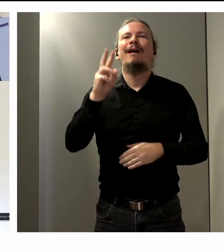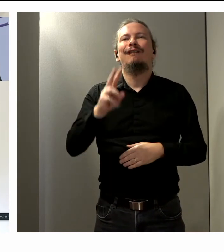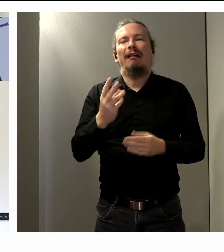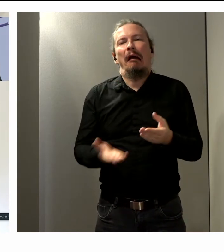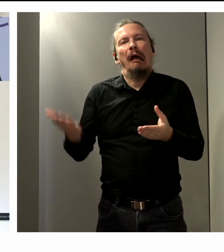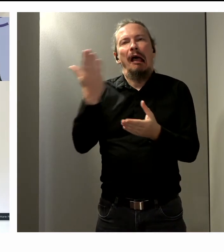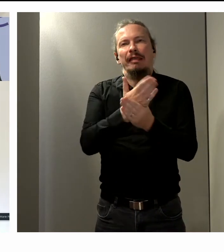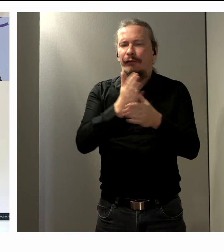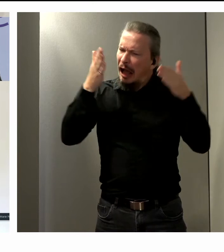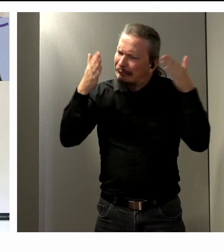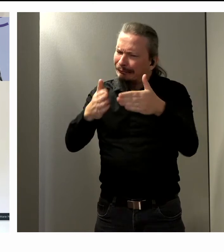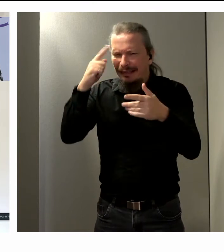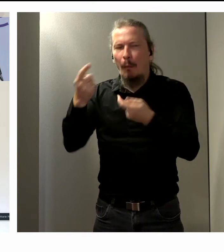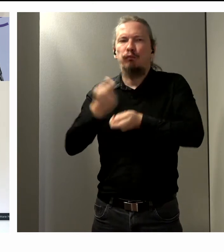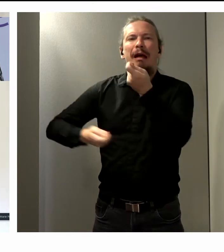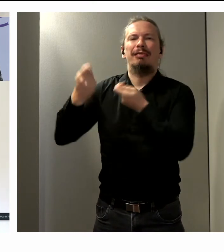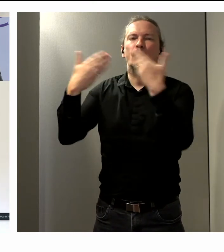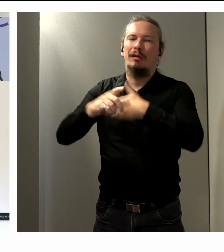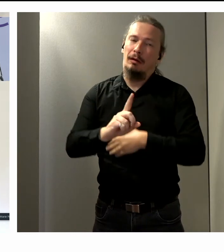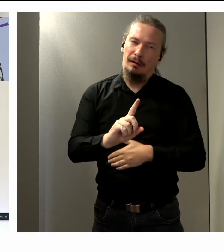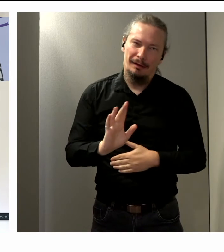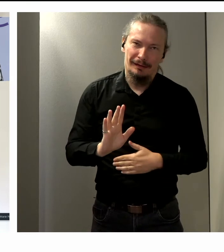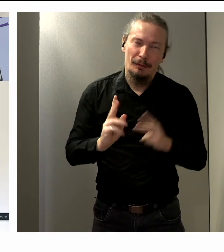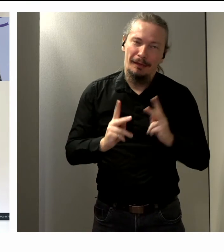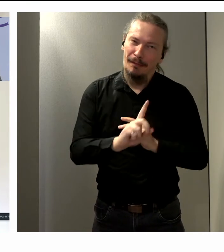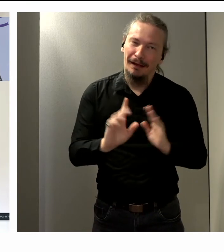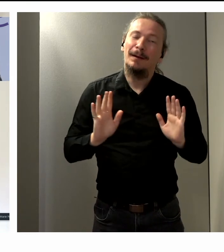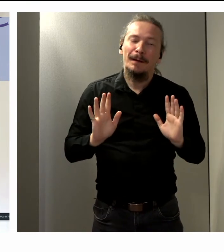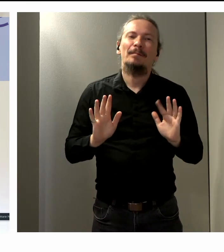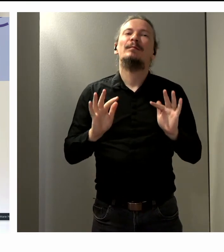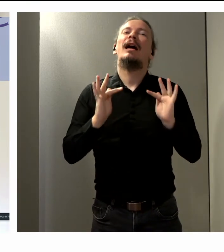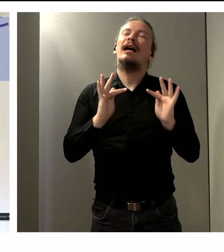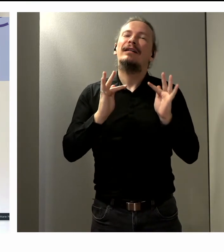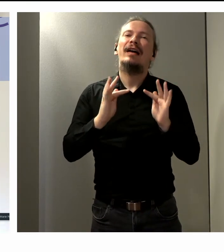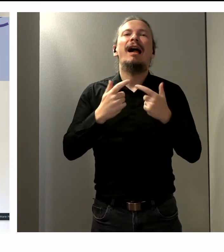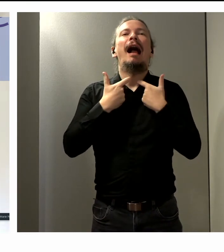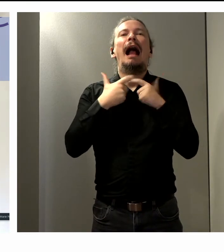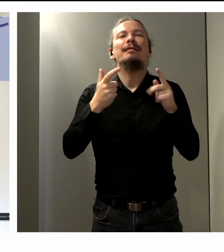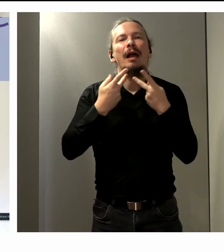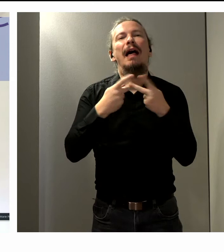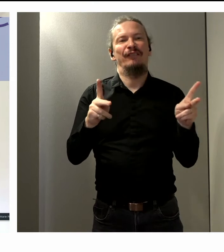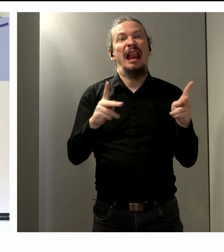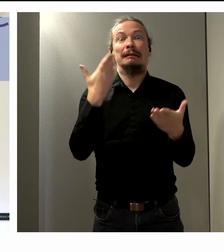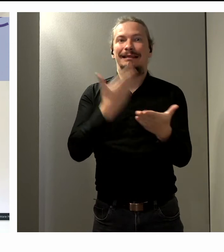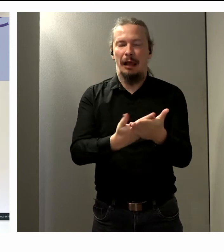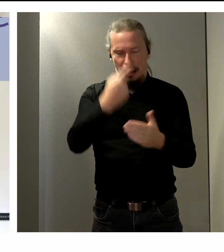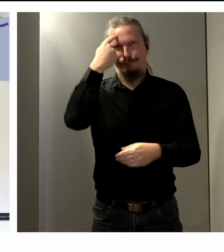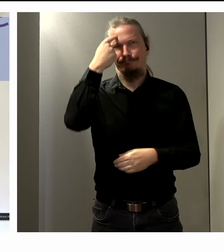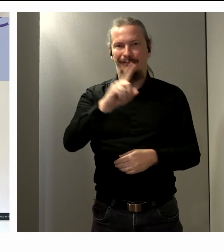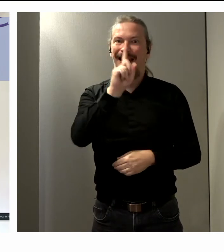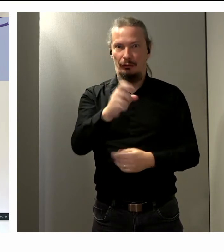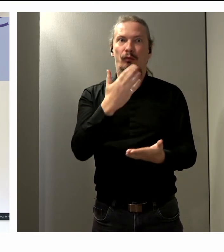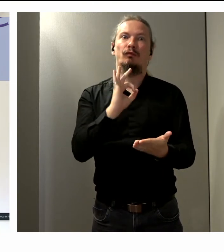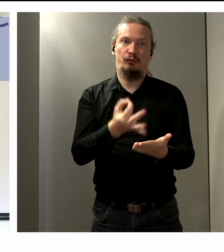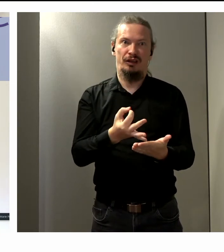vraiment directement sur les boîtes de nuit, mais par contre, pour ce qui est de l'accessibilité de la ville, c'est une vraie question de toute façon que se